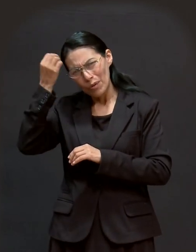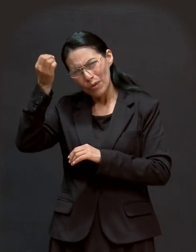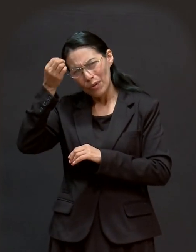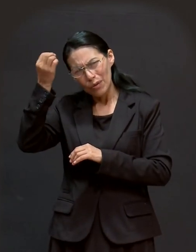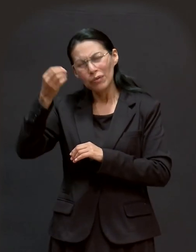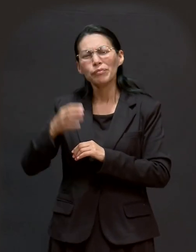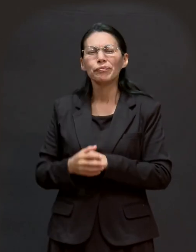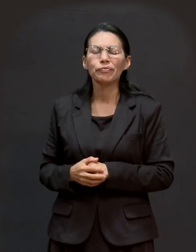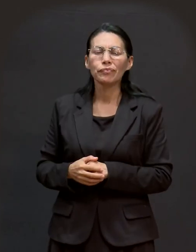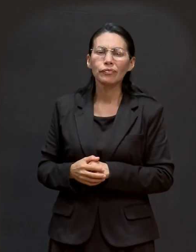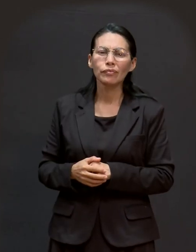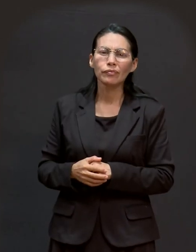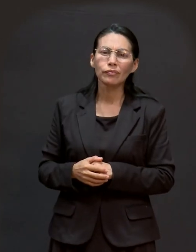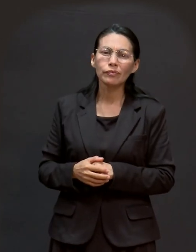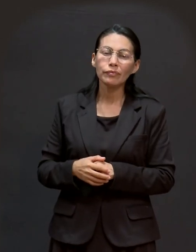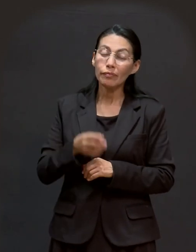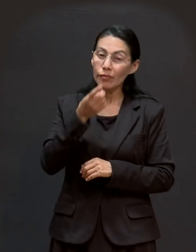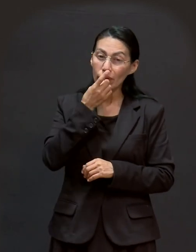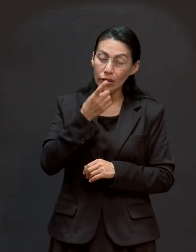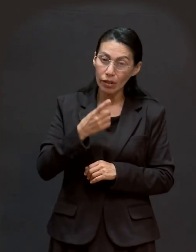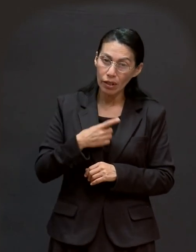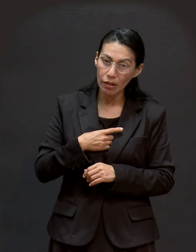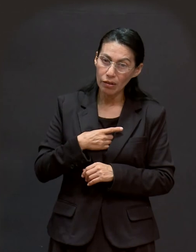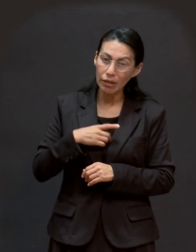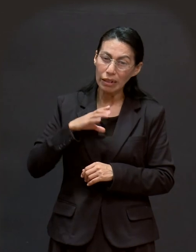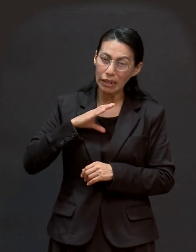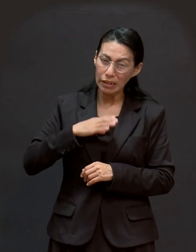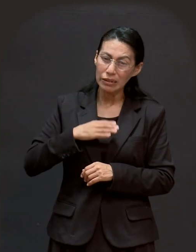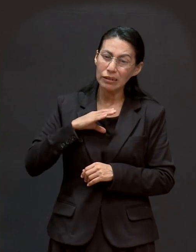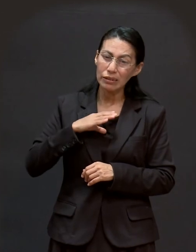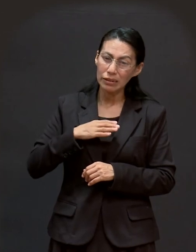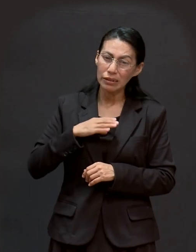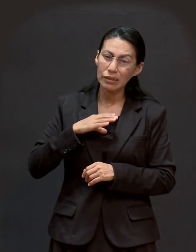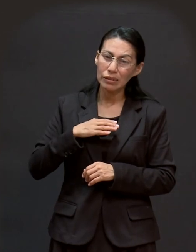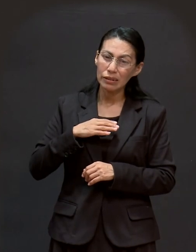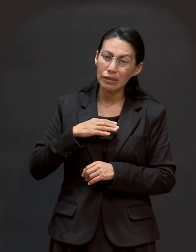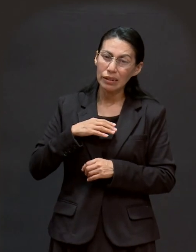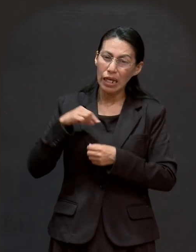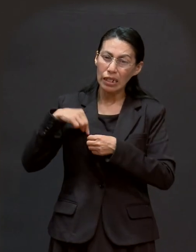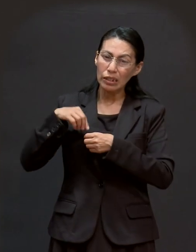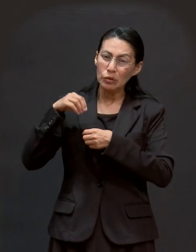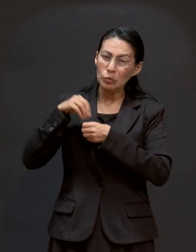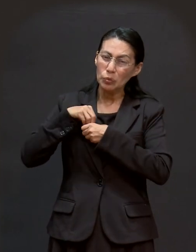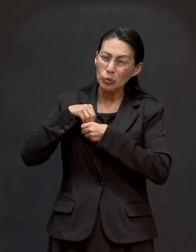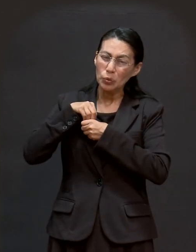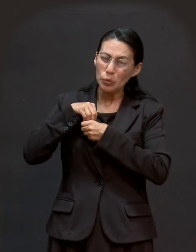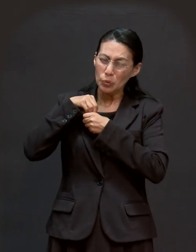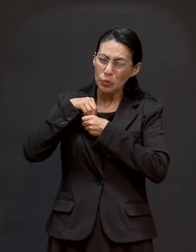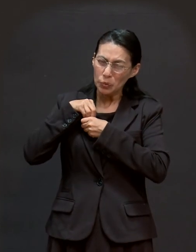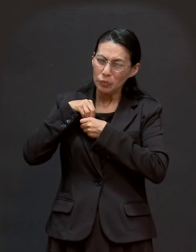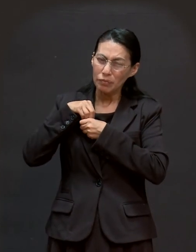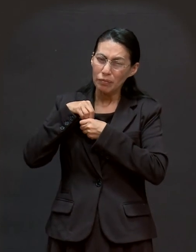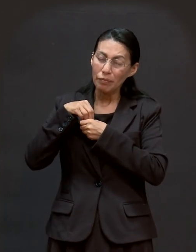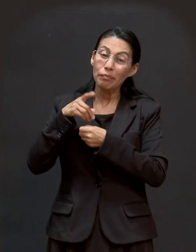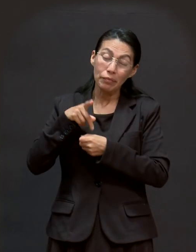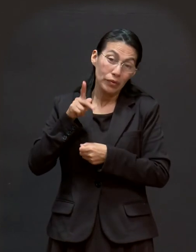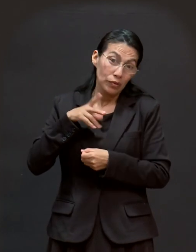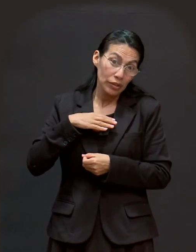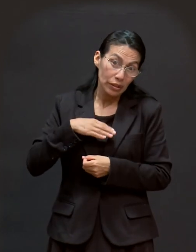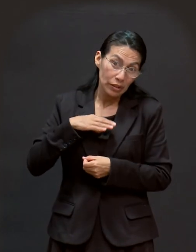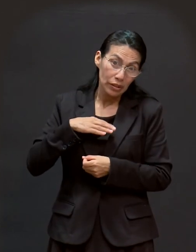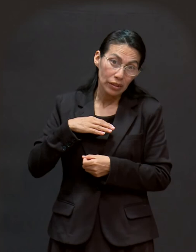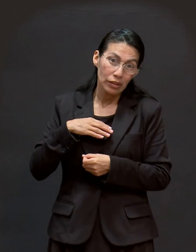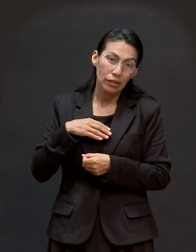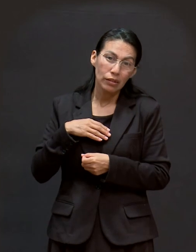tengas una segunda opinión y cuando nos dijeron que ella tenía un cáncer ahí está encapsulado pero